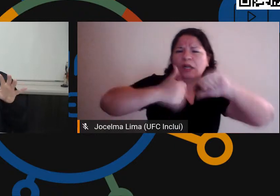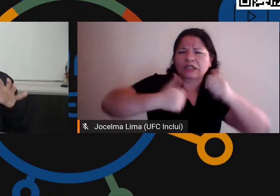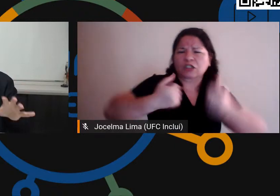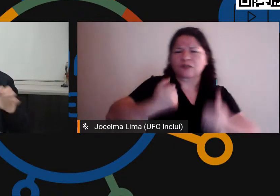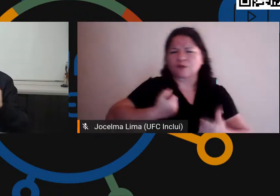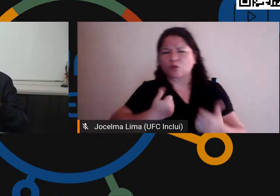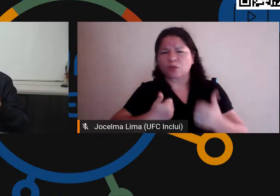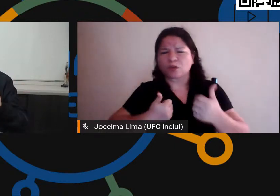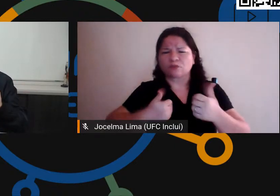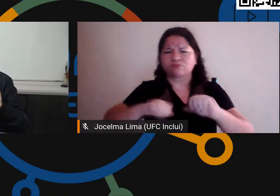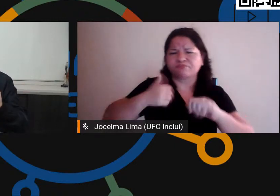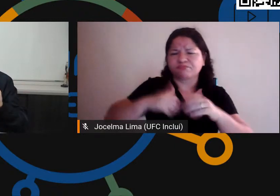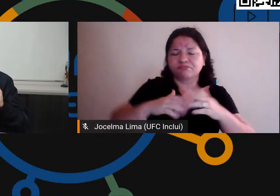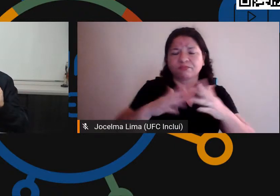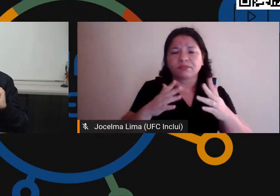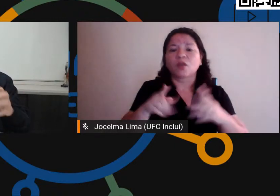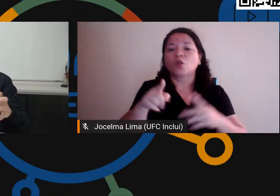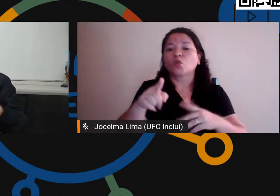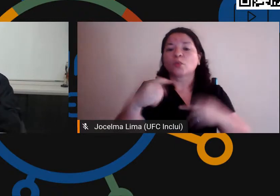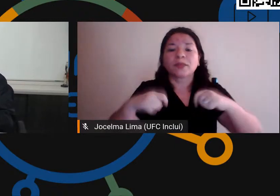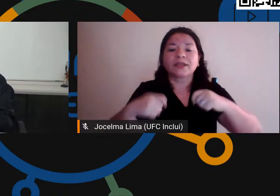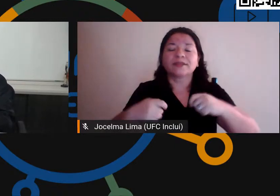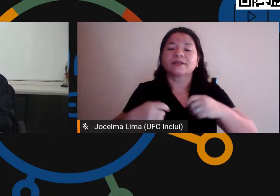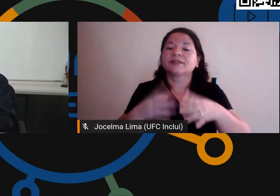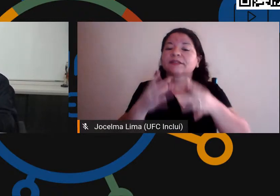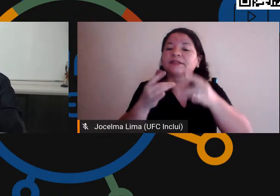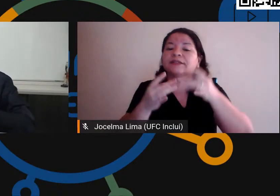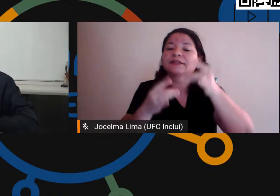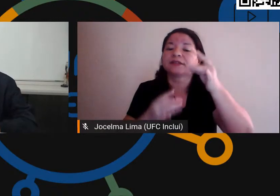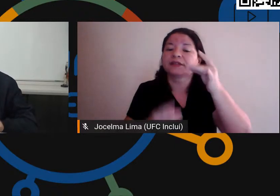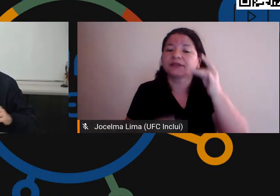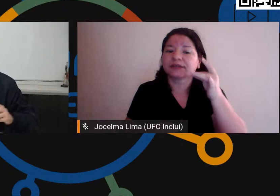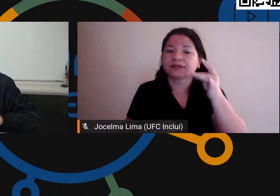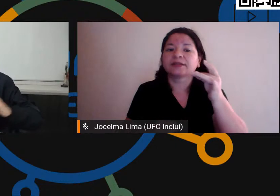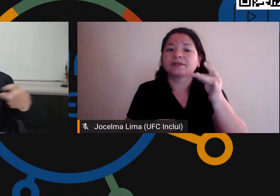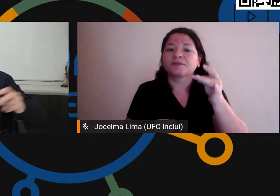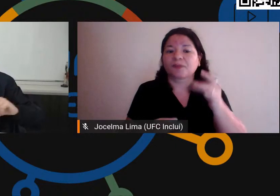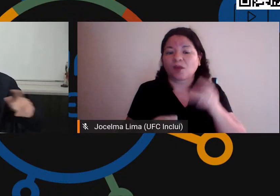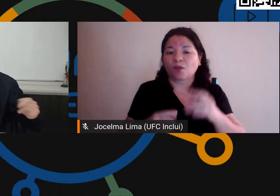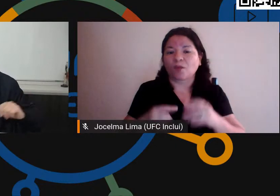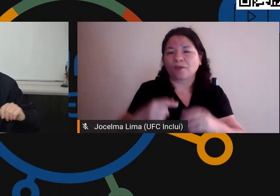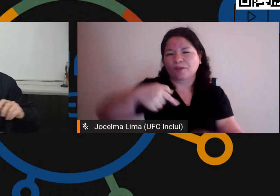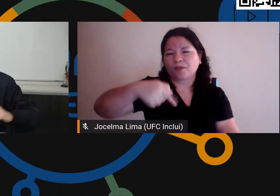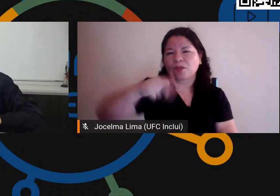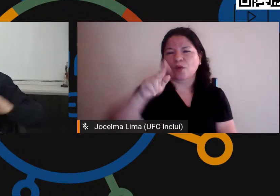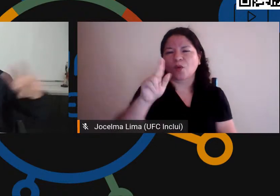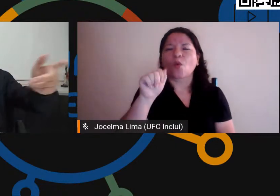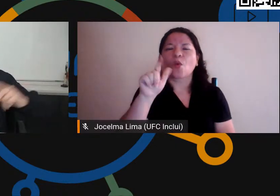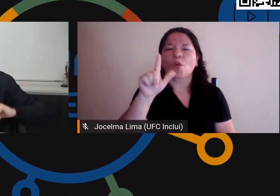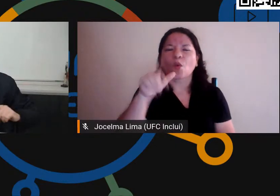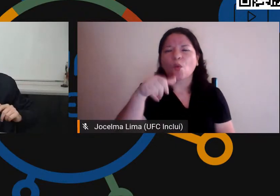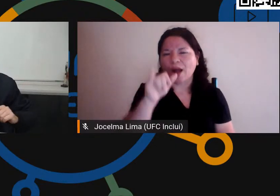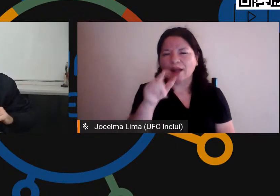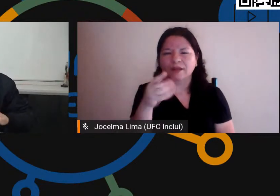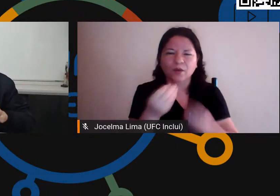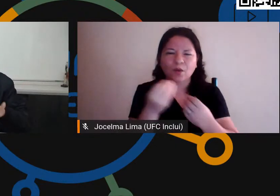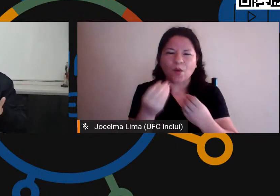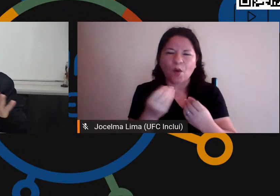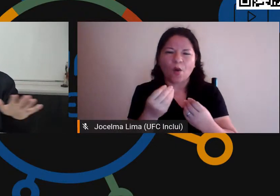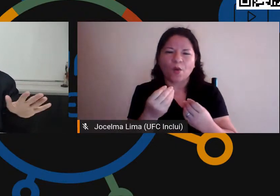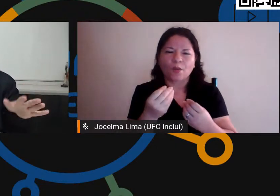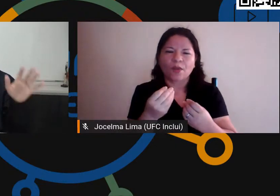Faça uma análise robusta. É muito comum, às vezes, pessoas da Quali olhar dados numéricos e falar, o 7 é maior que o